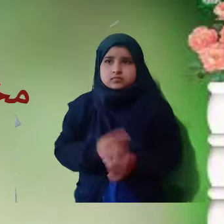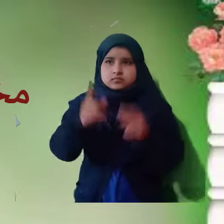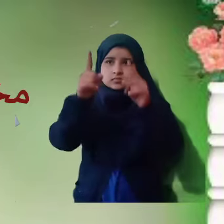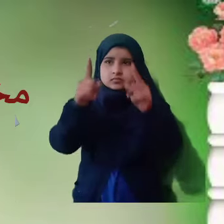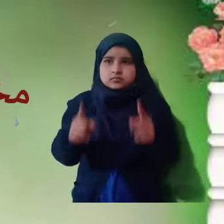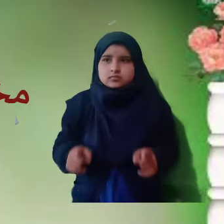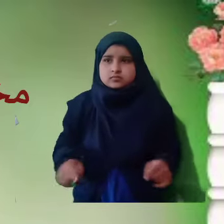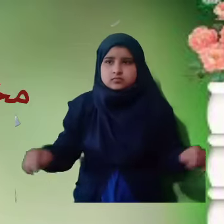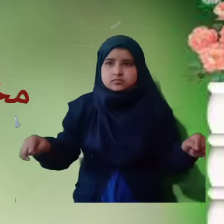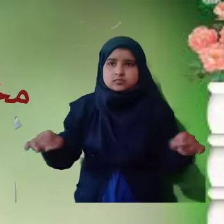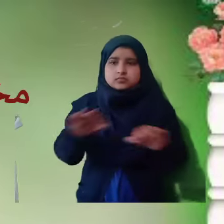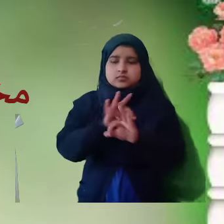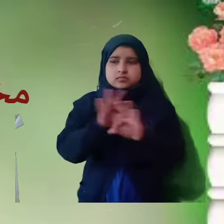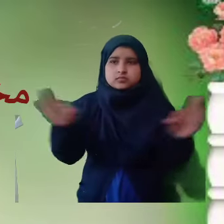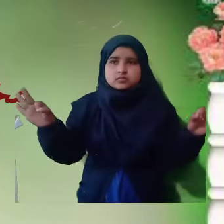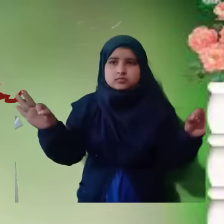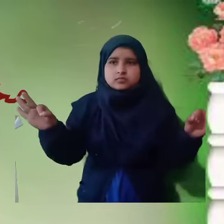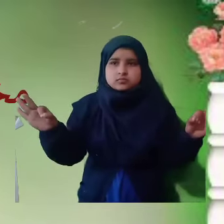मखलूत कसर।